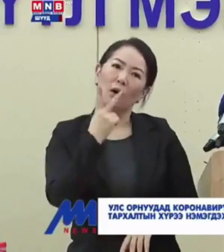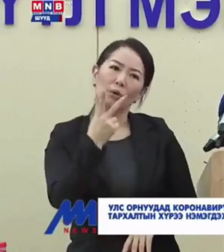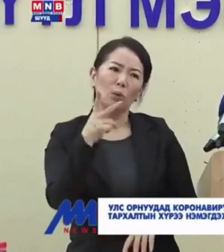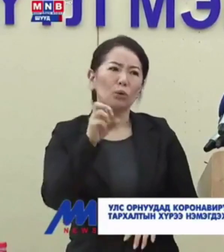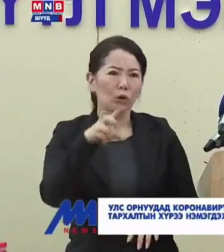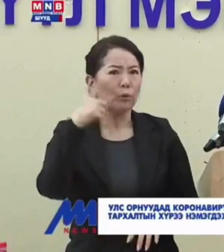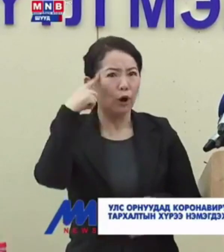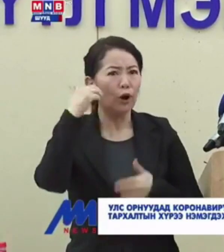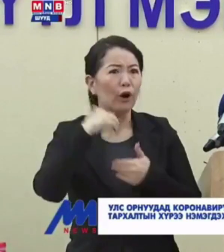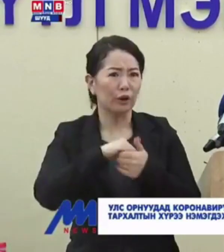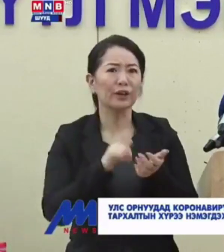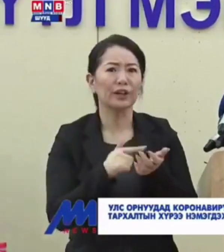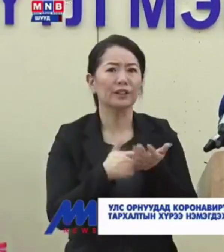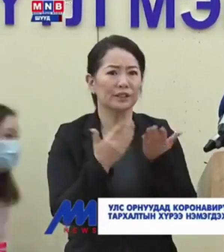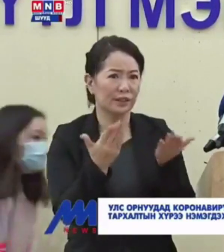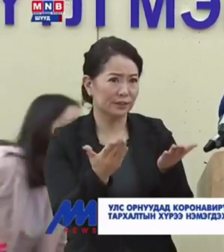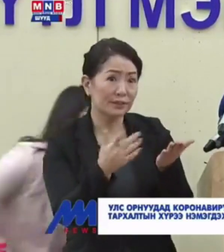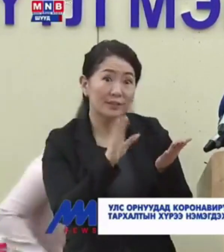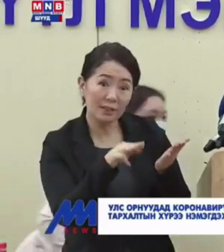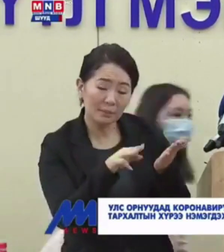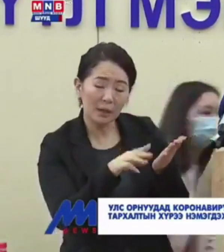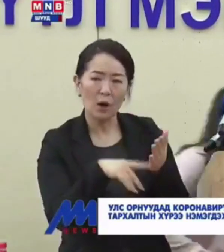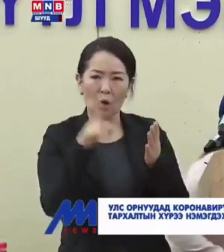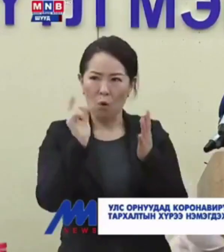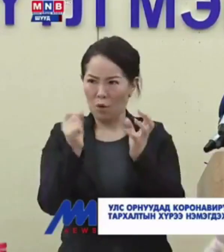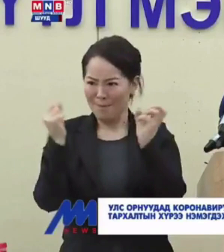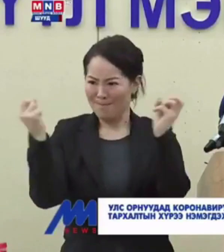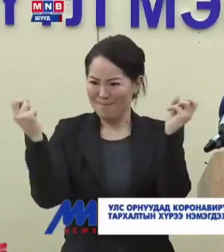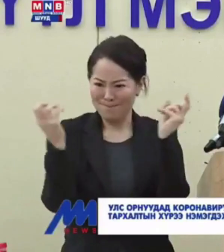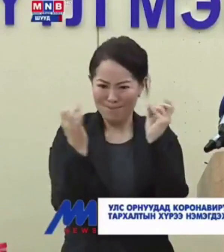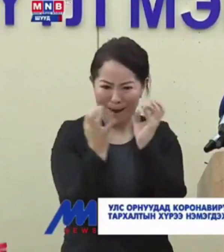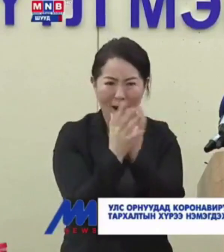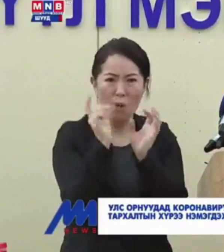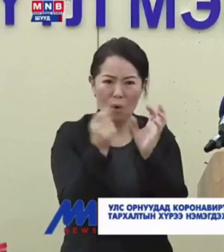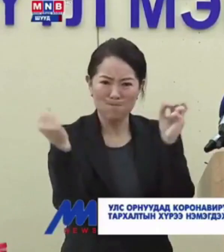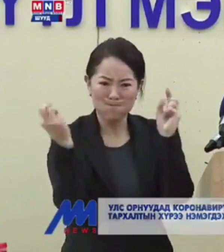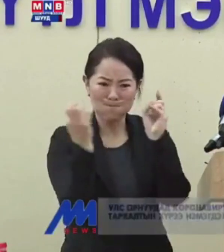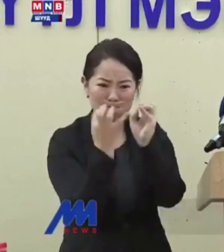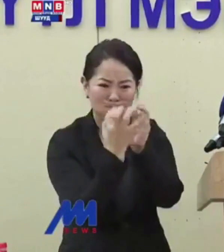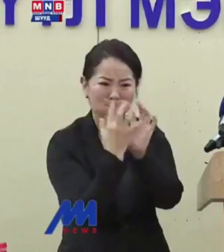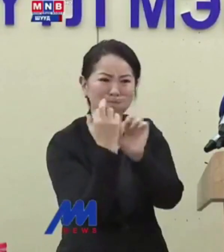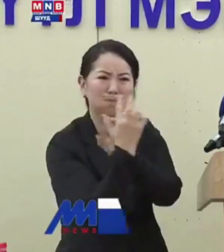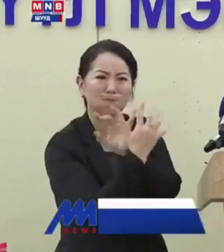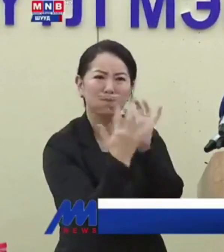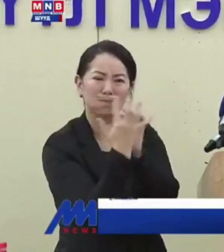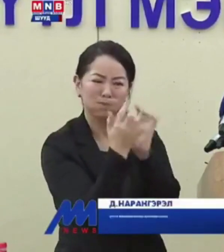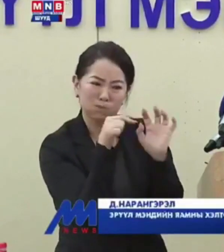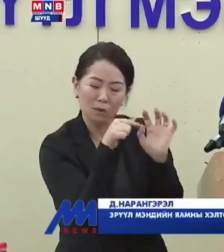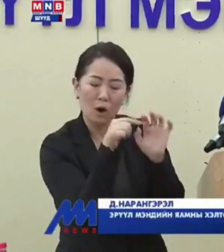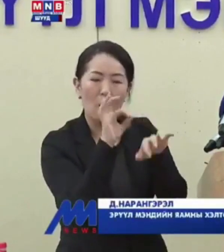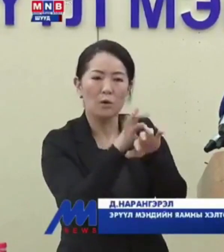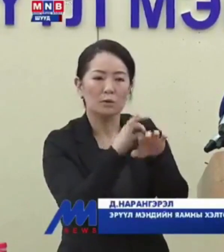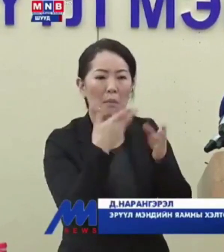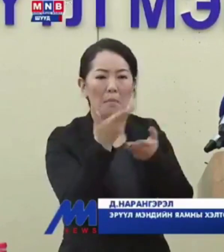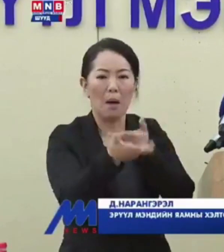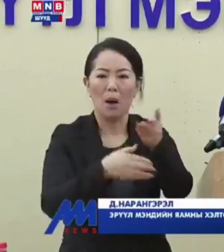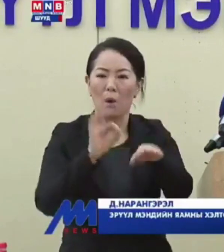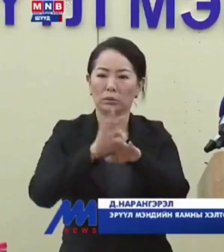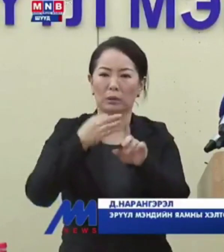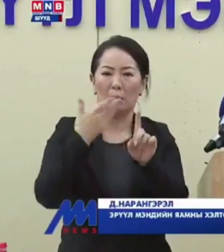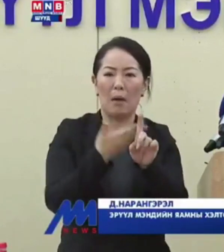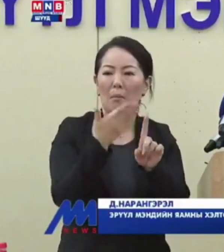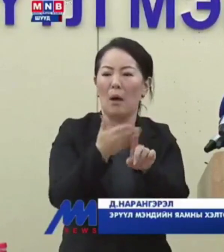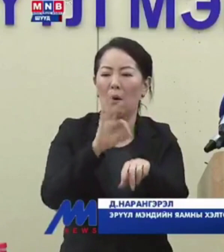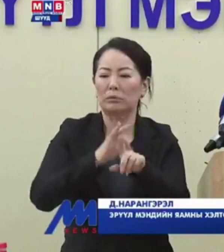ойлгомжтой байгаа юм. А нэгдүгээрт нь бол хүн амын бөөгнөрд бол үнэхээр одоо энэ өвчнийг бол тарах одоо юм үндсэн шалтгаан болж байна. Нэгдүгээрт нь энэний